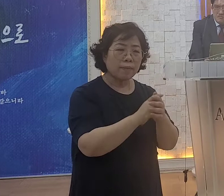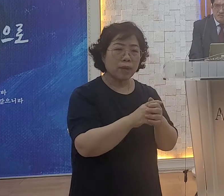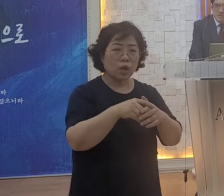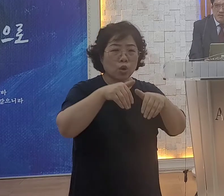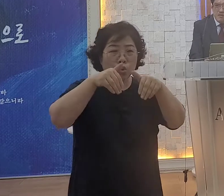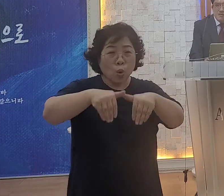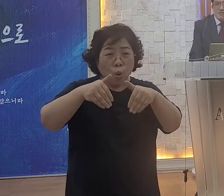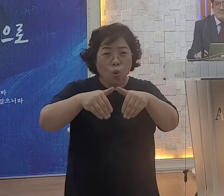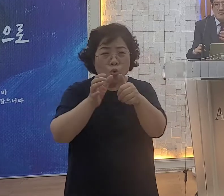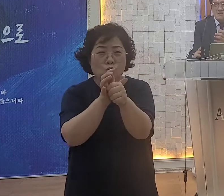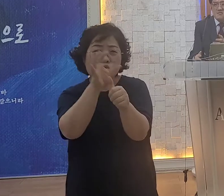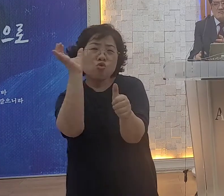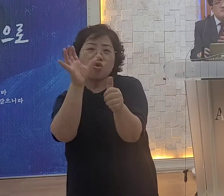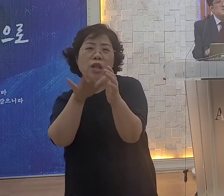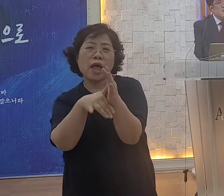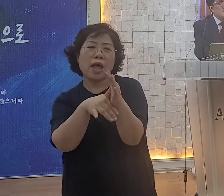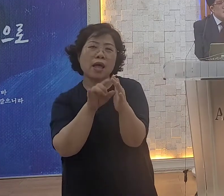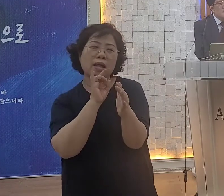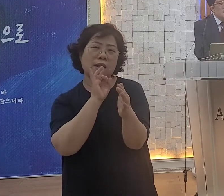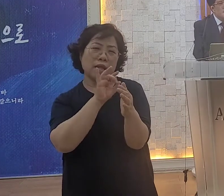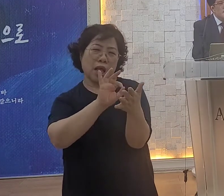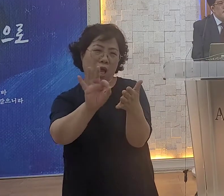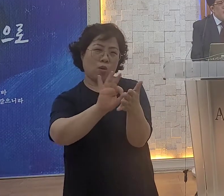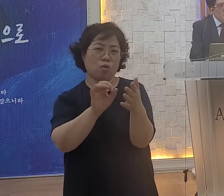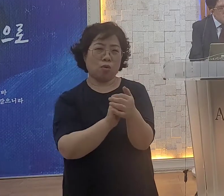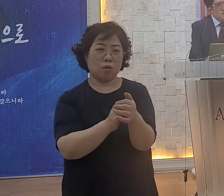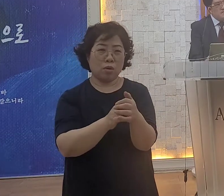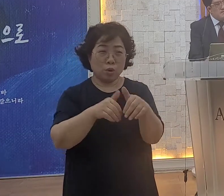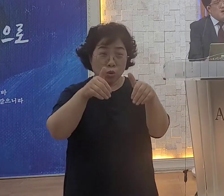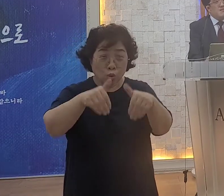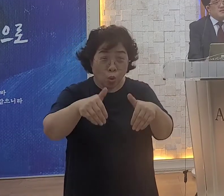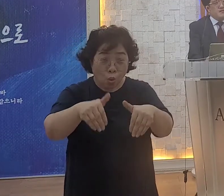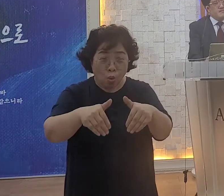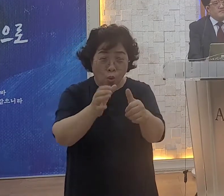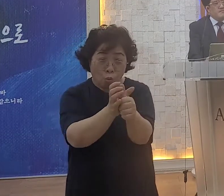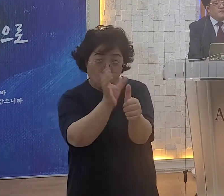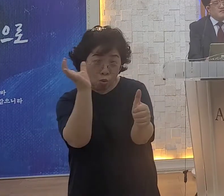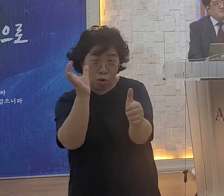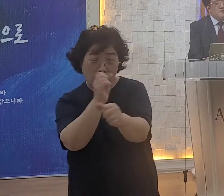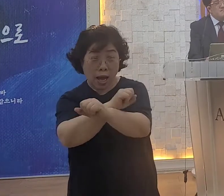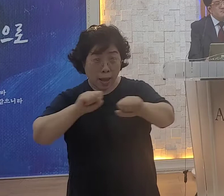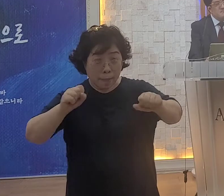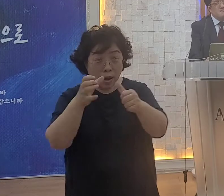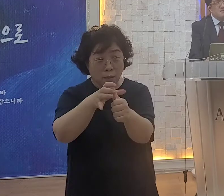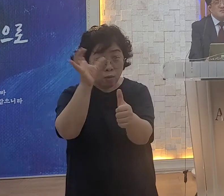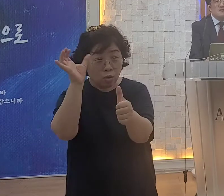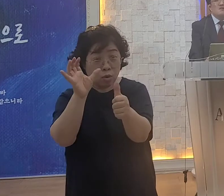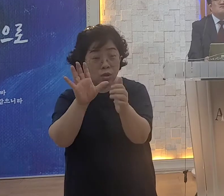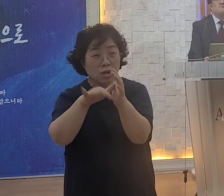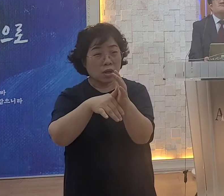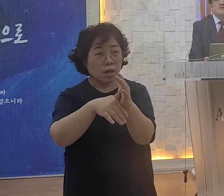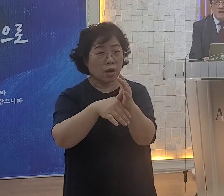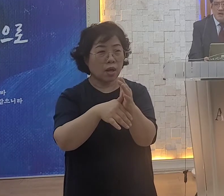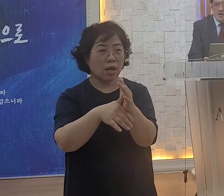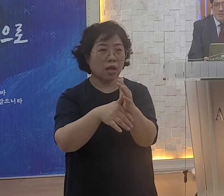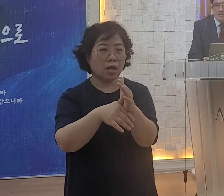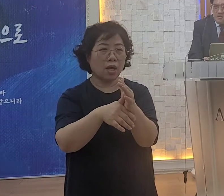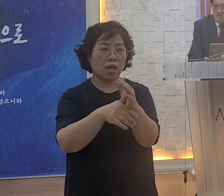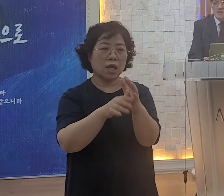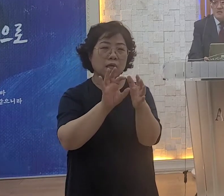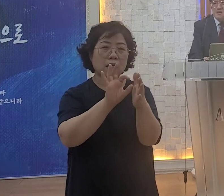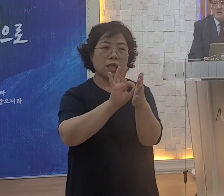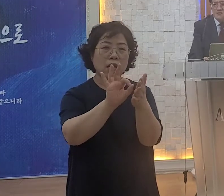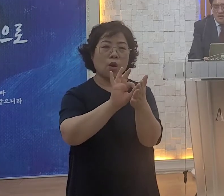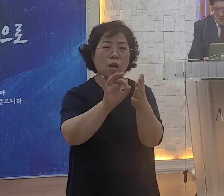사용하는 단어입니다. 그래서 믿는 자고 믿지 않는 자고 다 아는 단어예요. 다 아는 단어. 노예를 풀어주는 것을 속량이라.